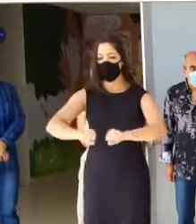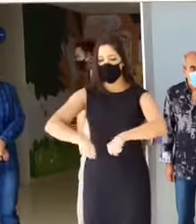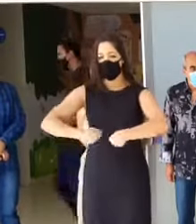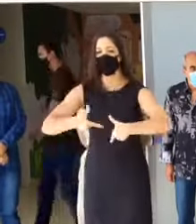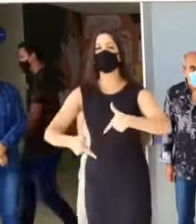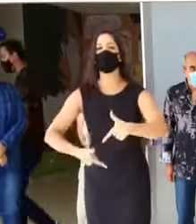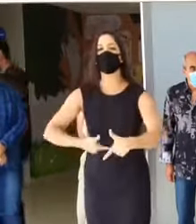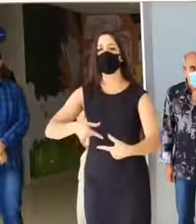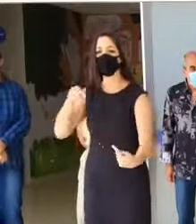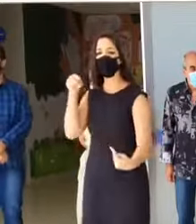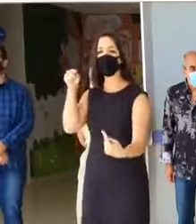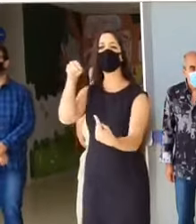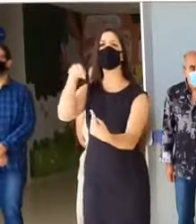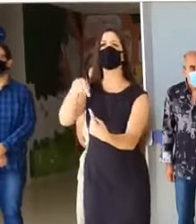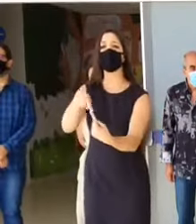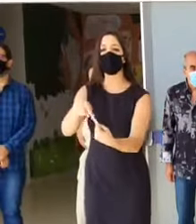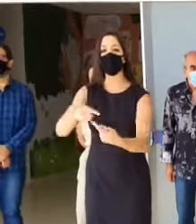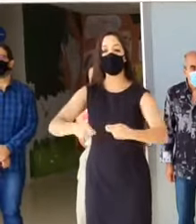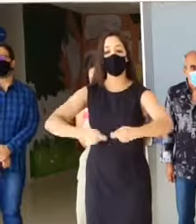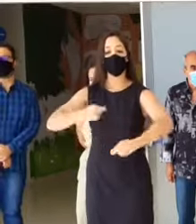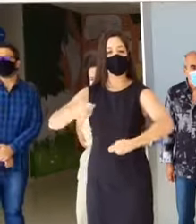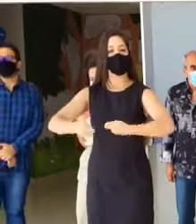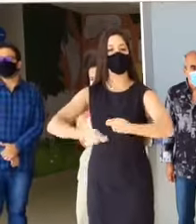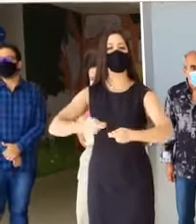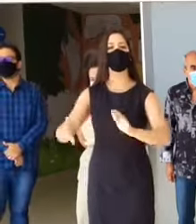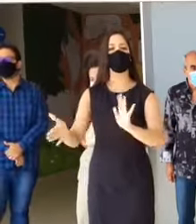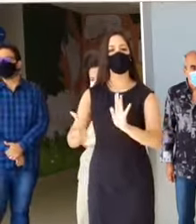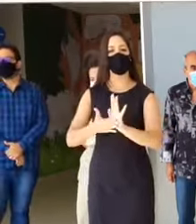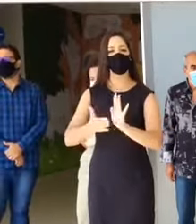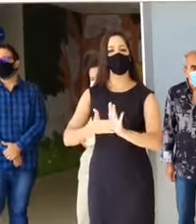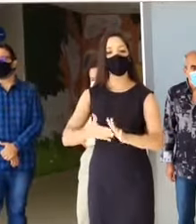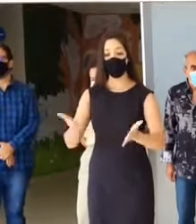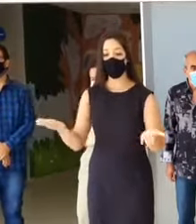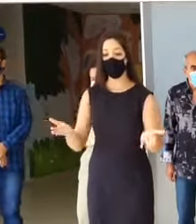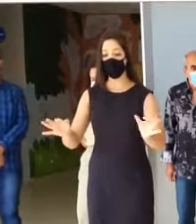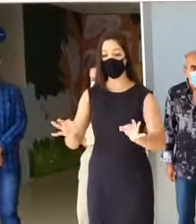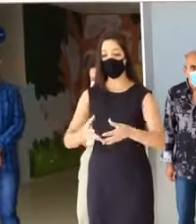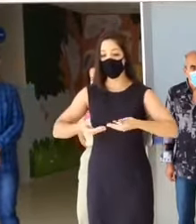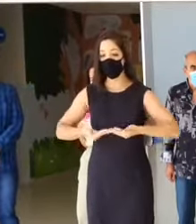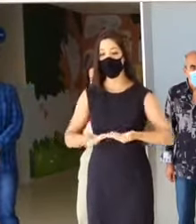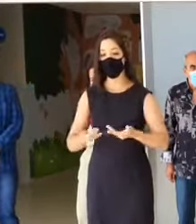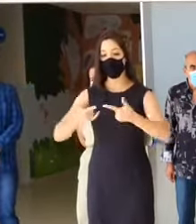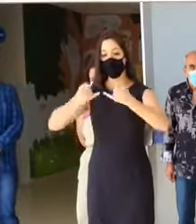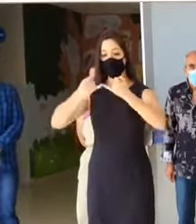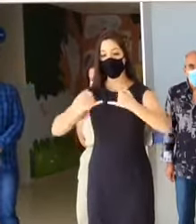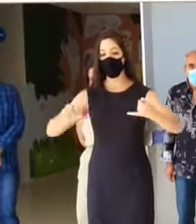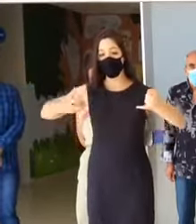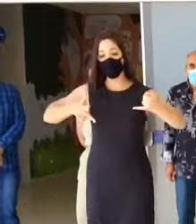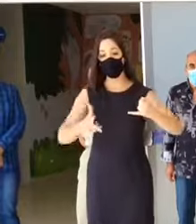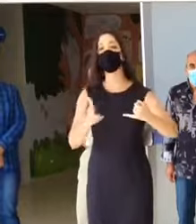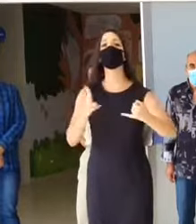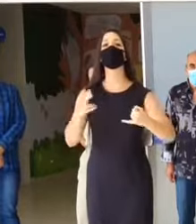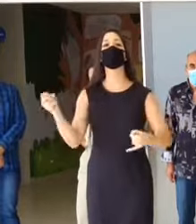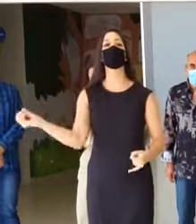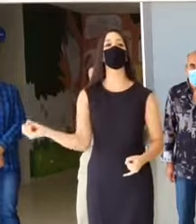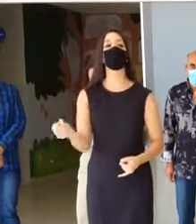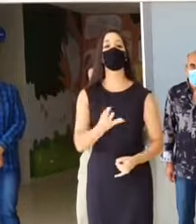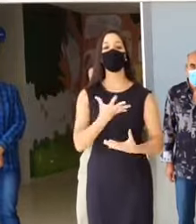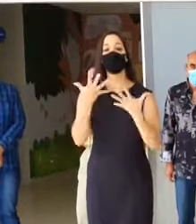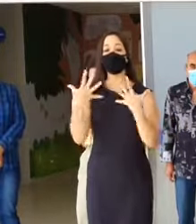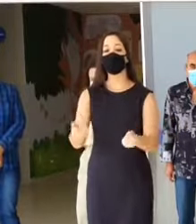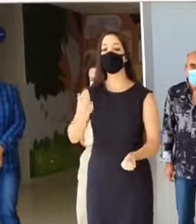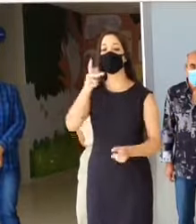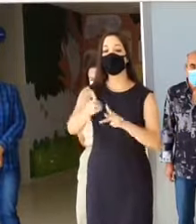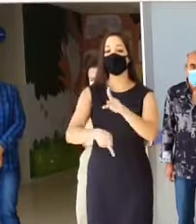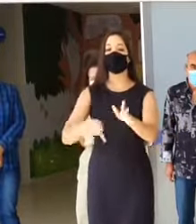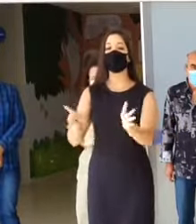à determinação dessa administração, hoje está sendo entregue mais uma unidade que vai atender toda a população